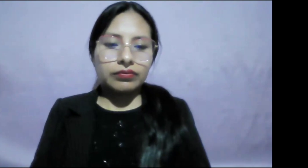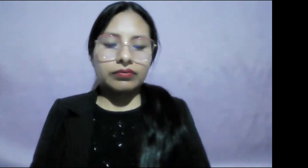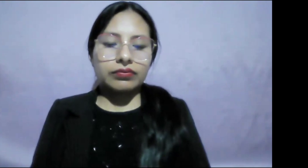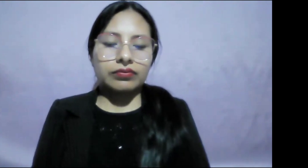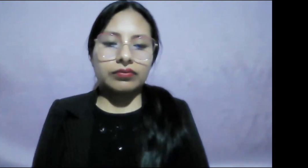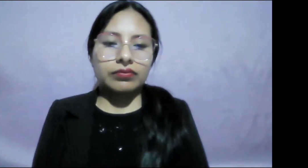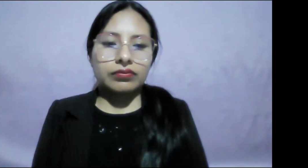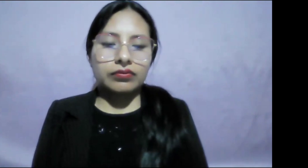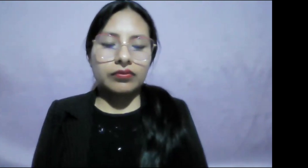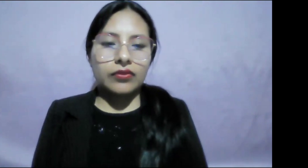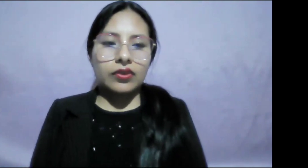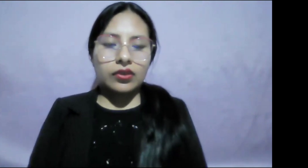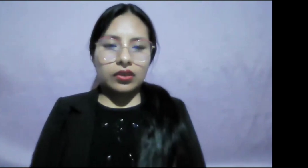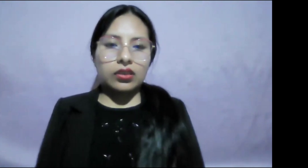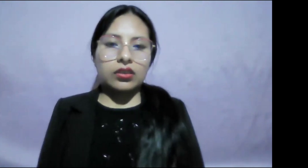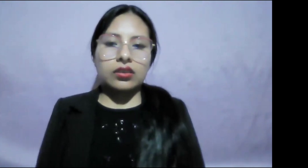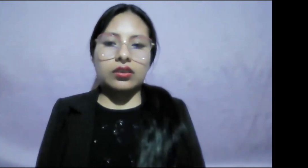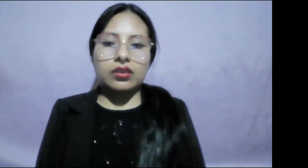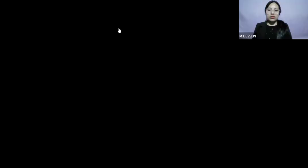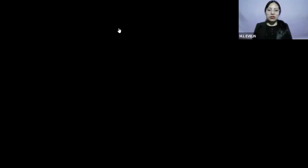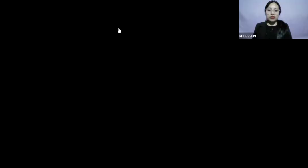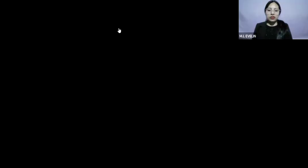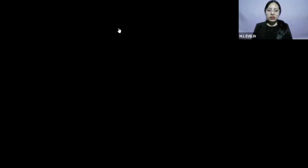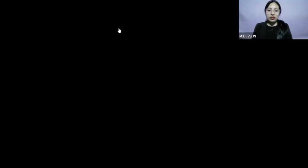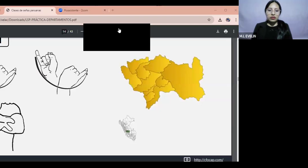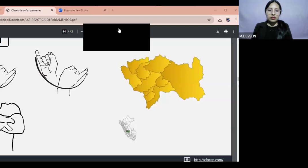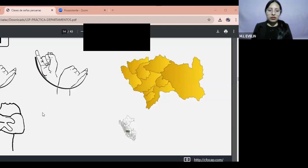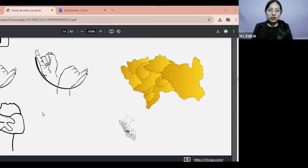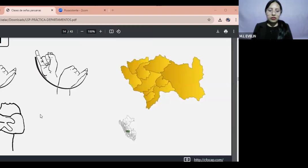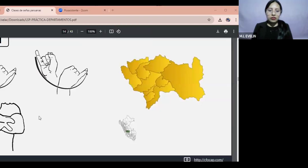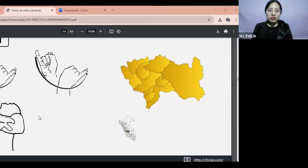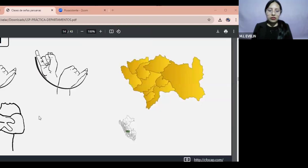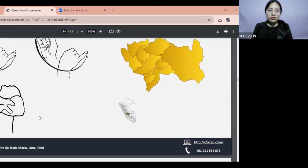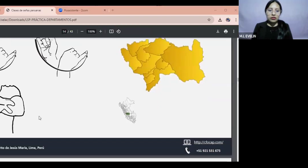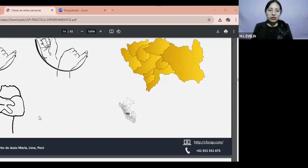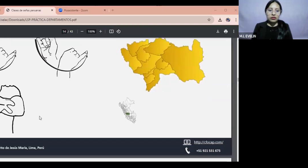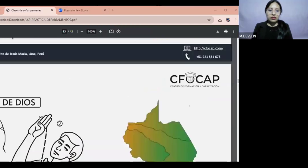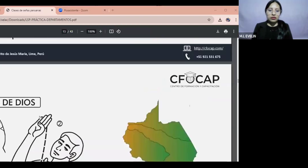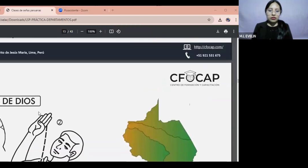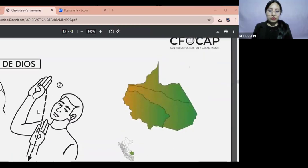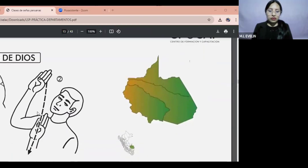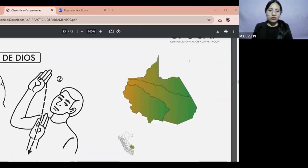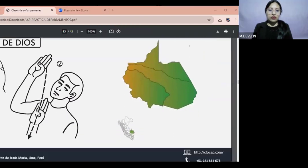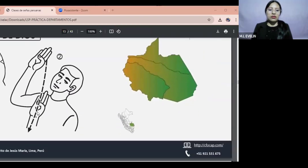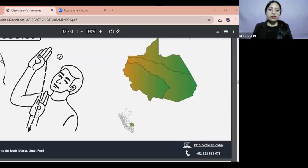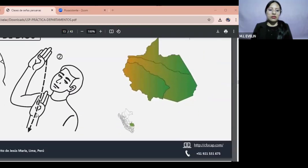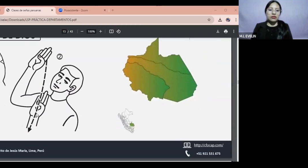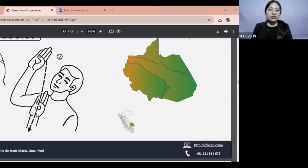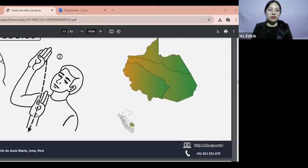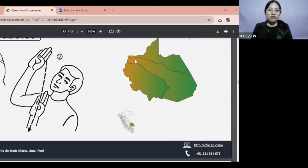posible muy bien continuamos entonces ya sabemos las dos acepciones de juni